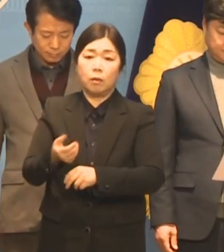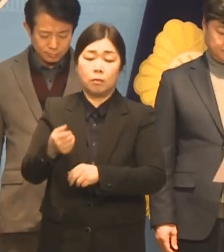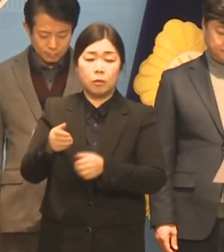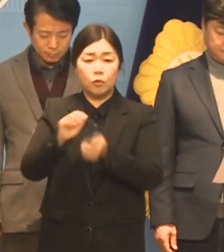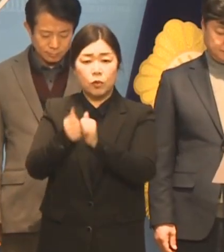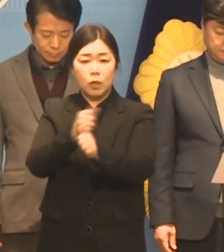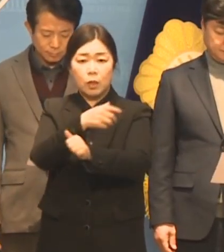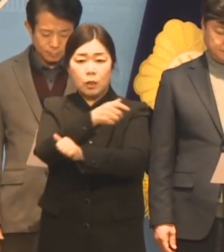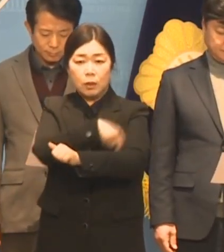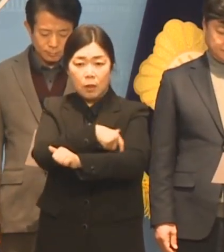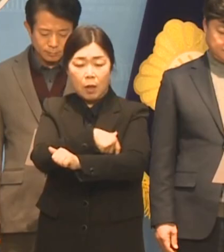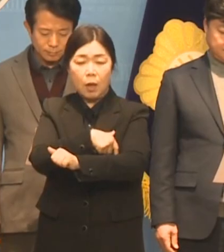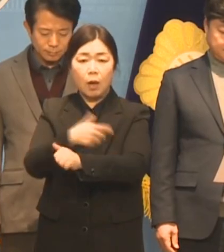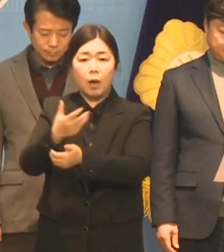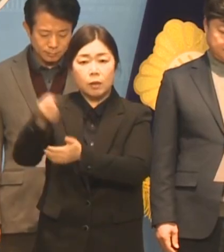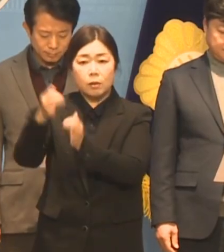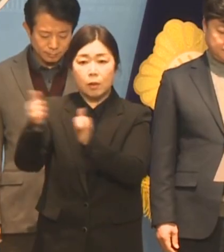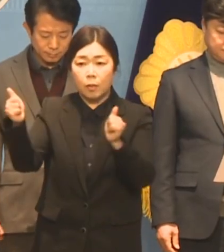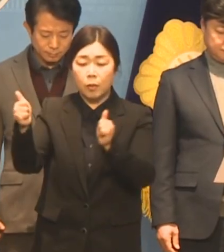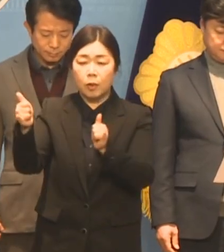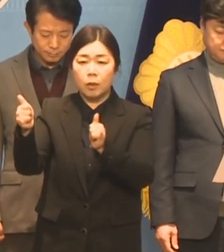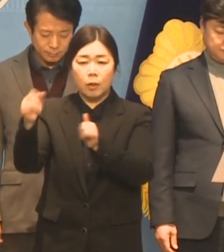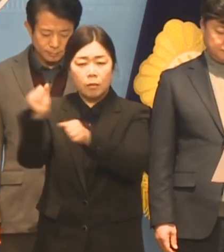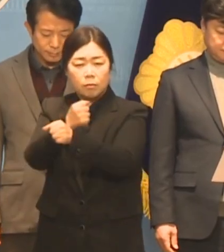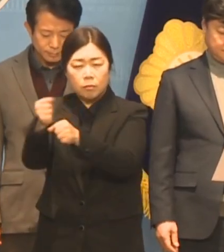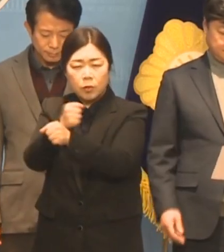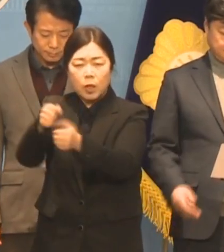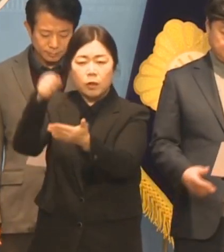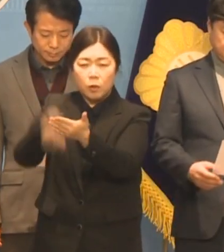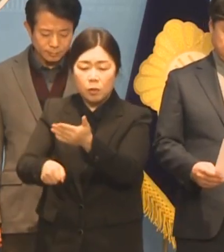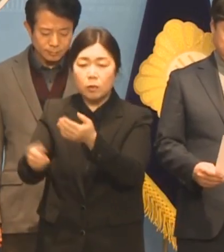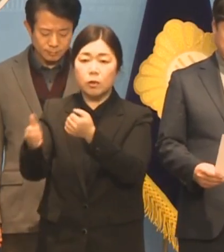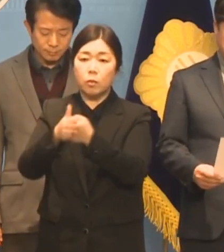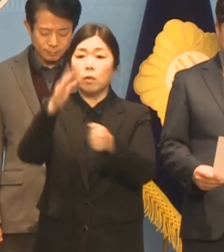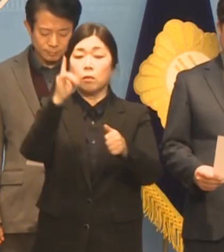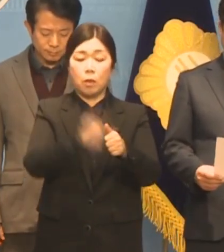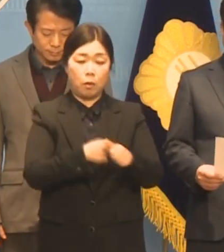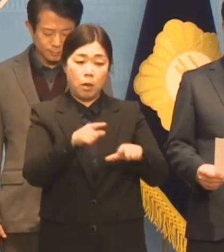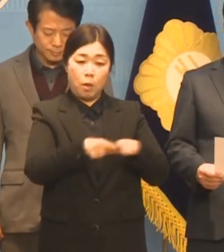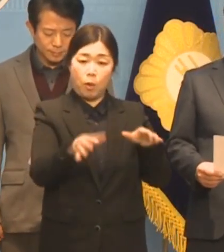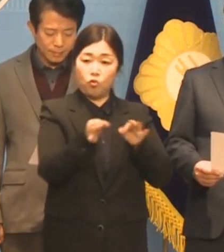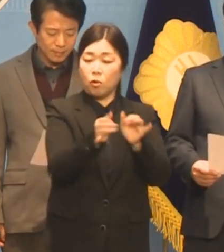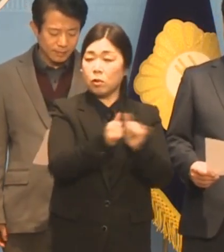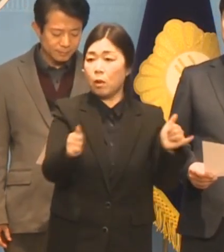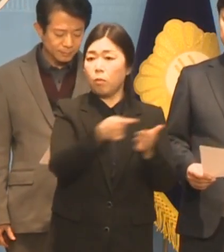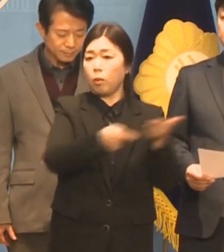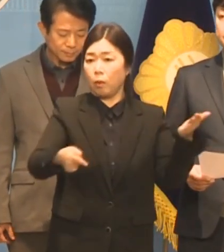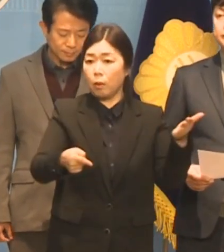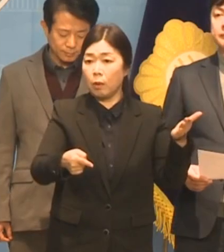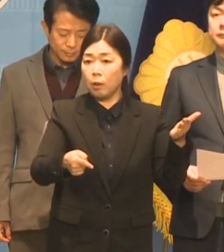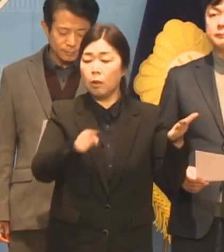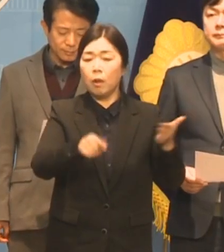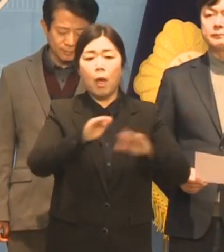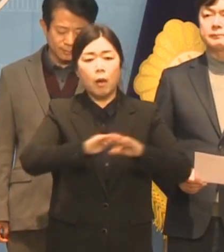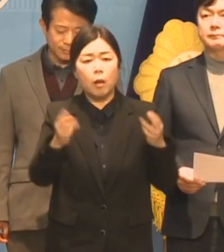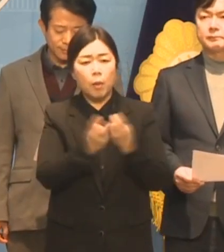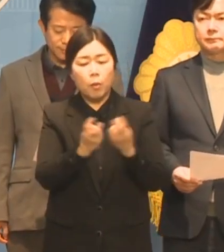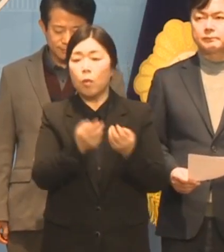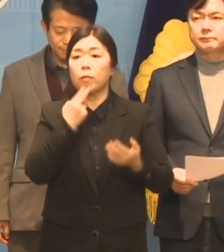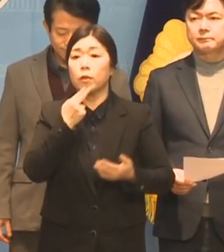재산상 피해를 입었다는 점을 명확히 알고 있음에도 그 어떤 대응 수단도 없었던 것이